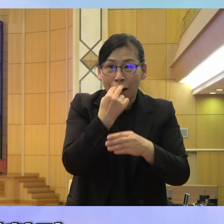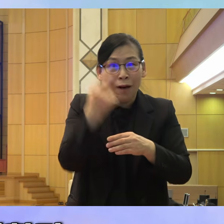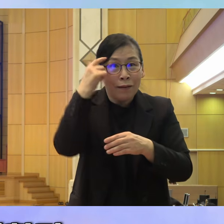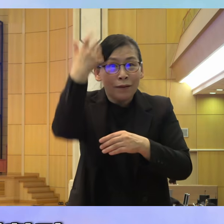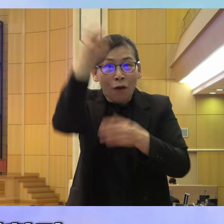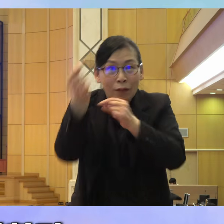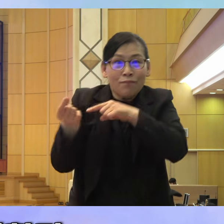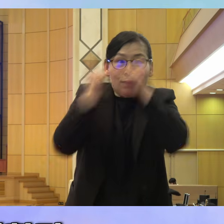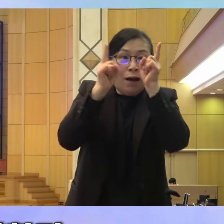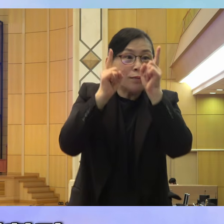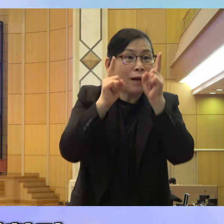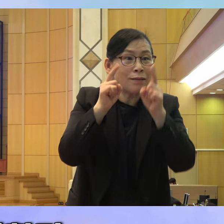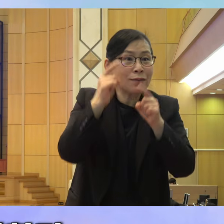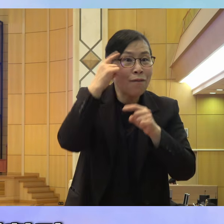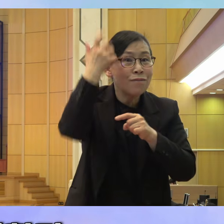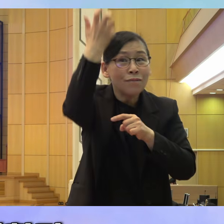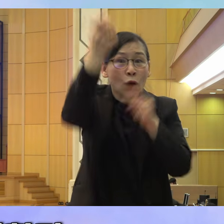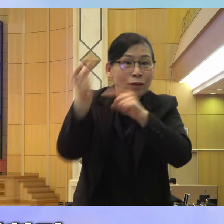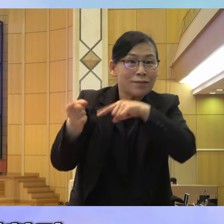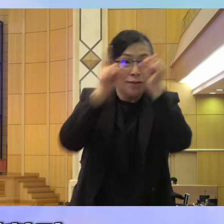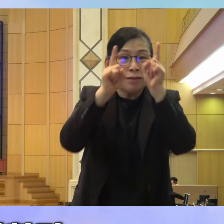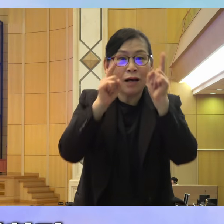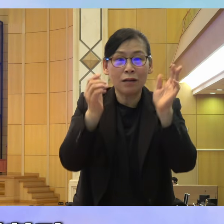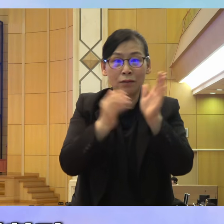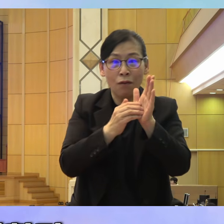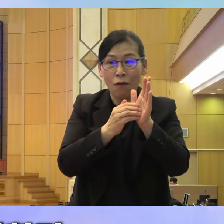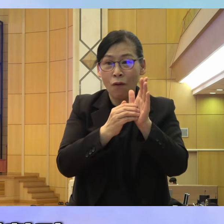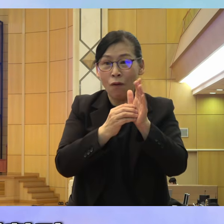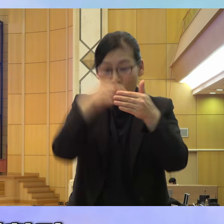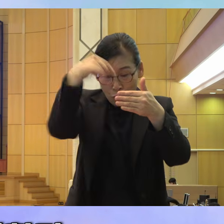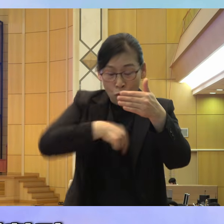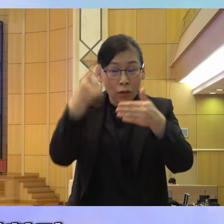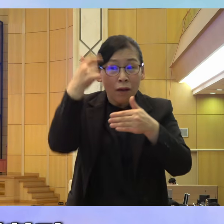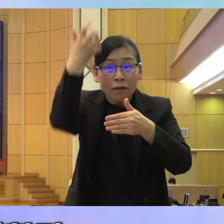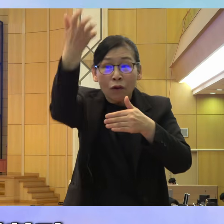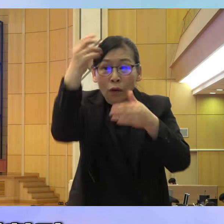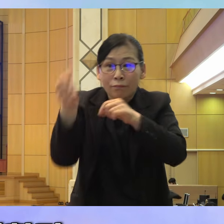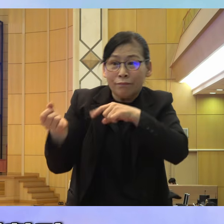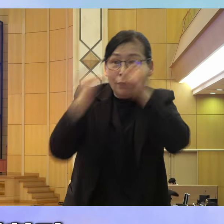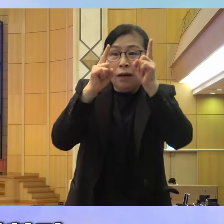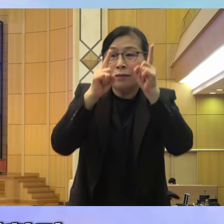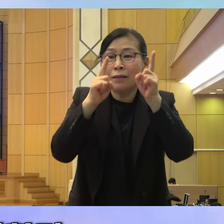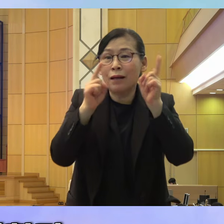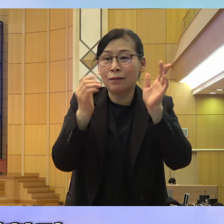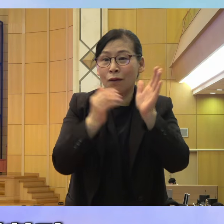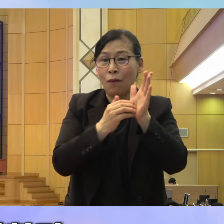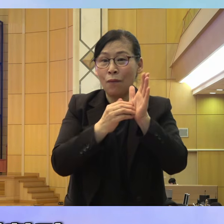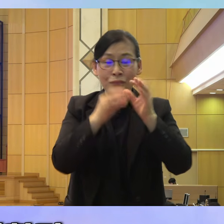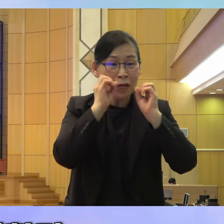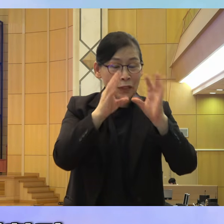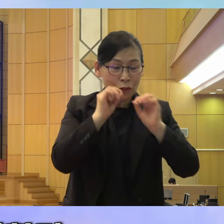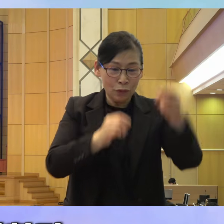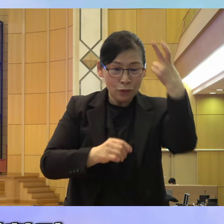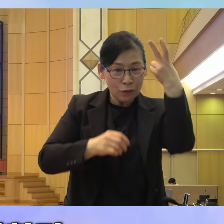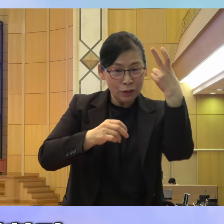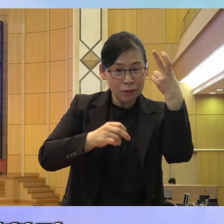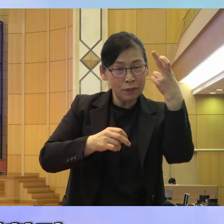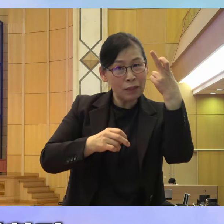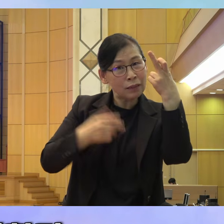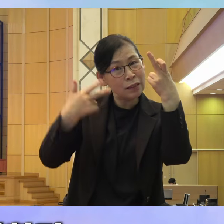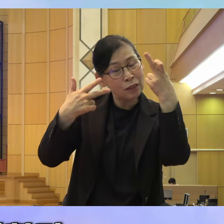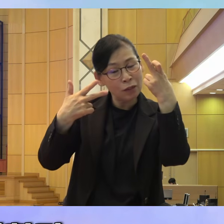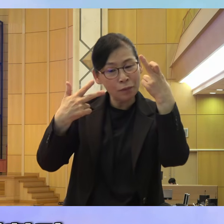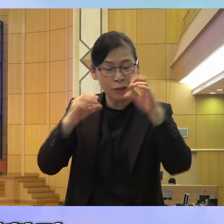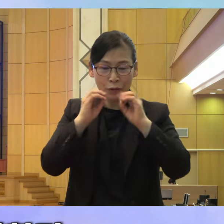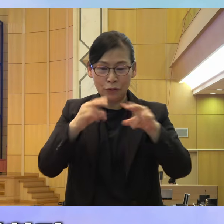사람이 생명이 된지라. 속에 영이라고 하는 게 생겨났어요. 전도서 12장 7절 말씀을